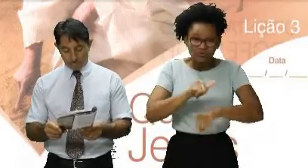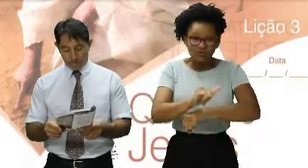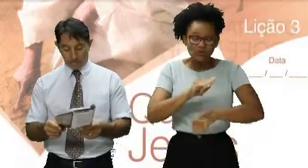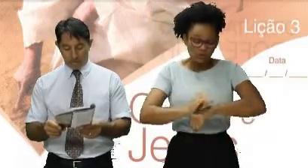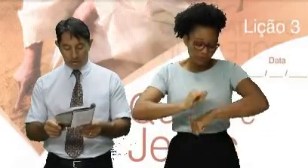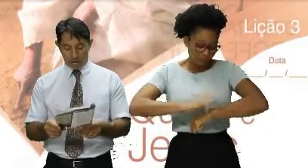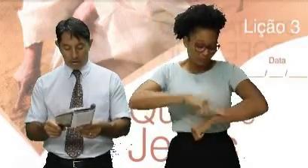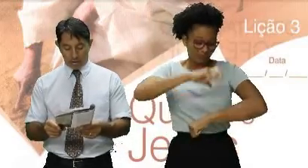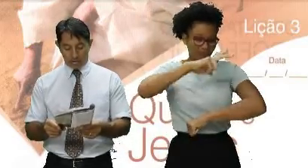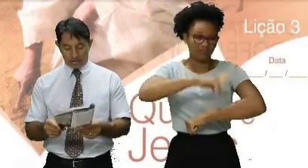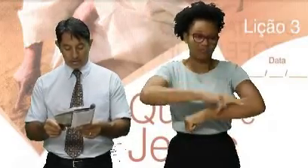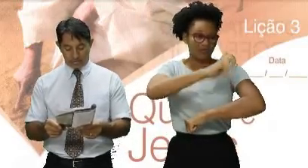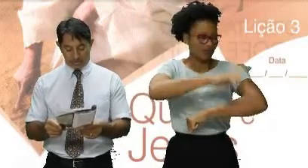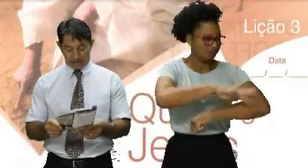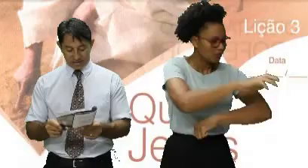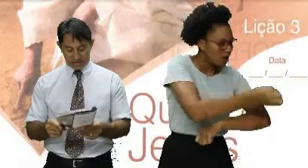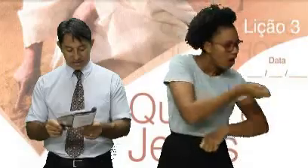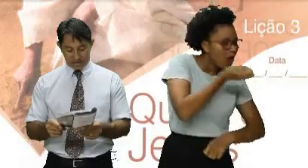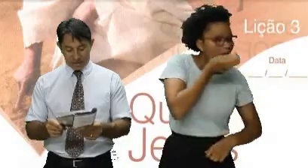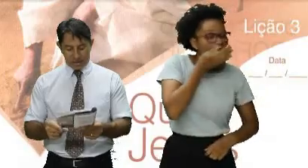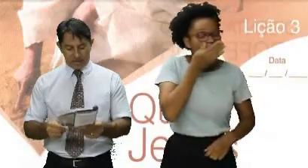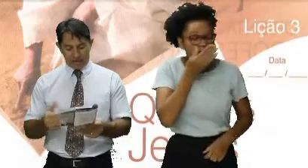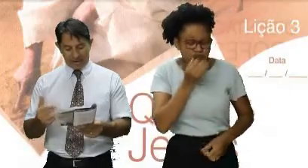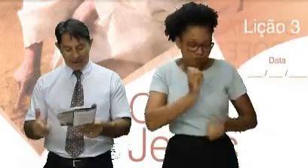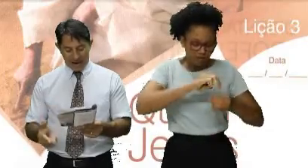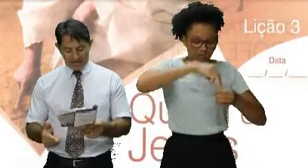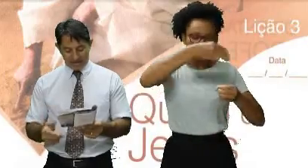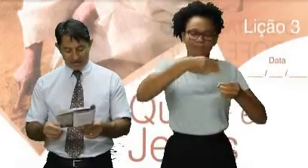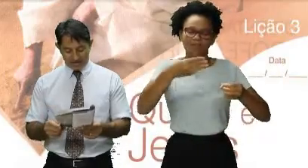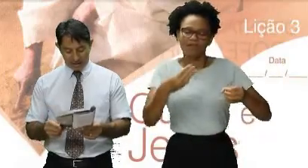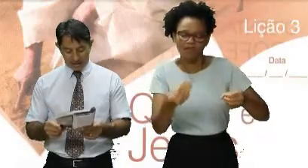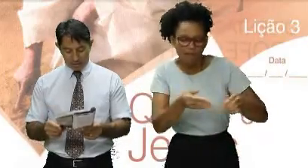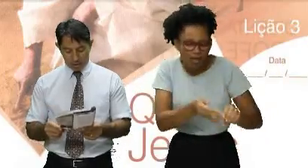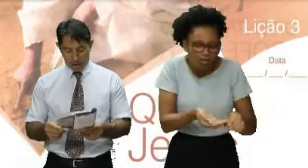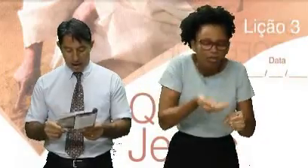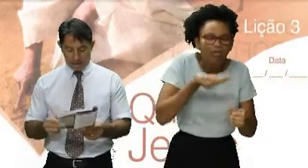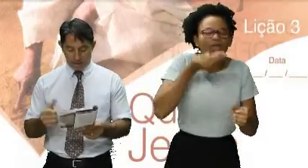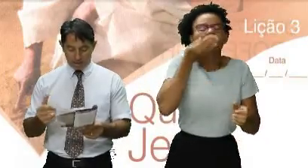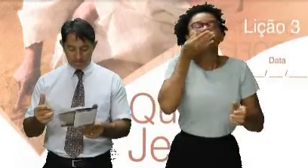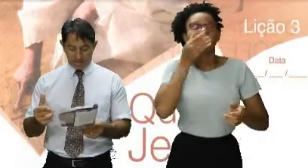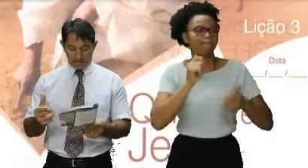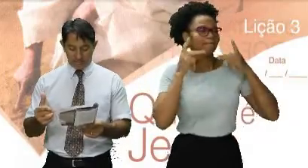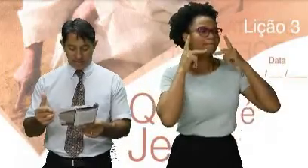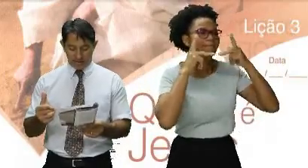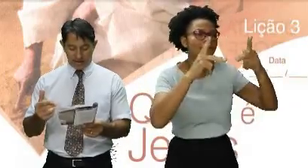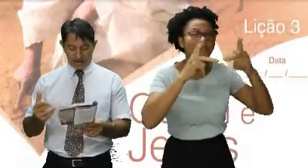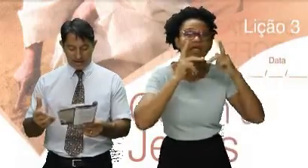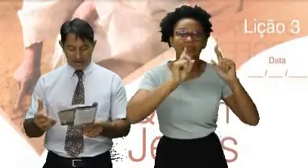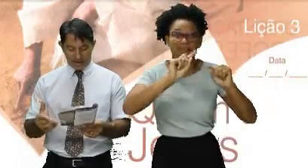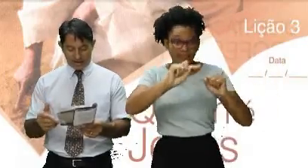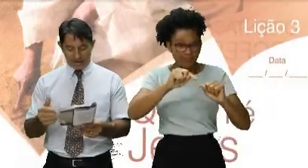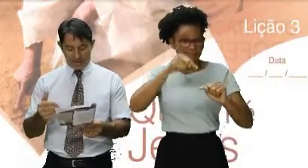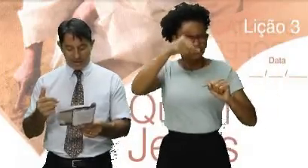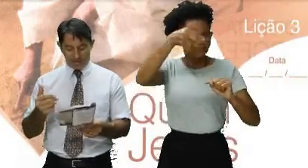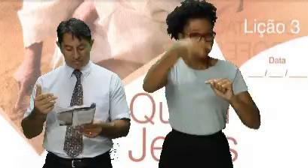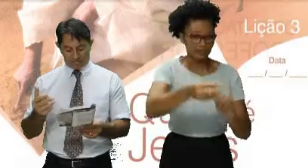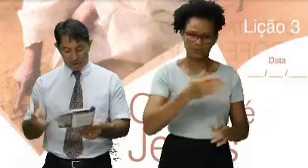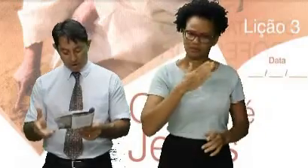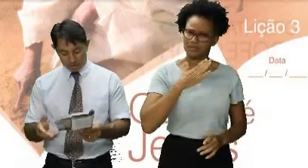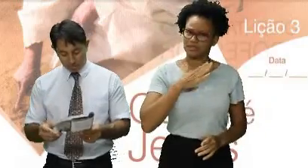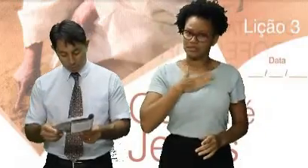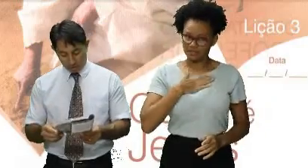gafanhoto e mel silvestre. E pregava, dizendo: após mim vem aquele que é